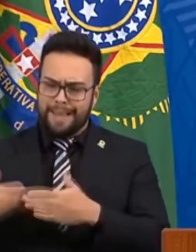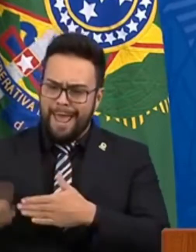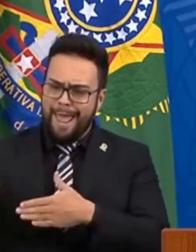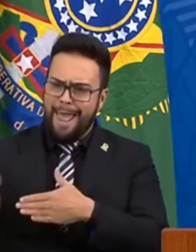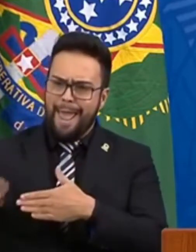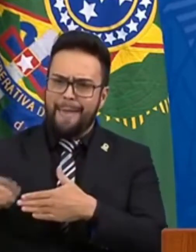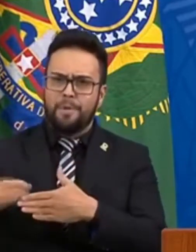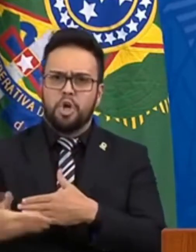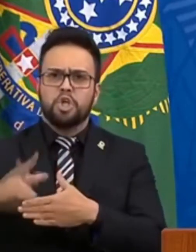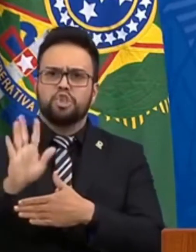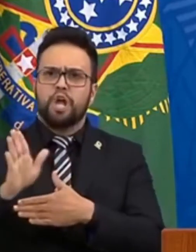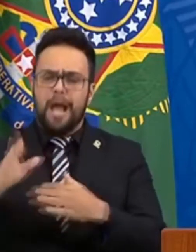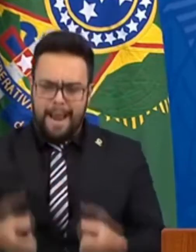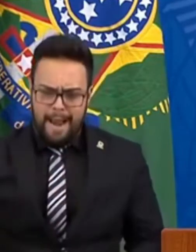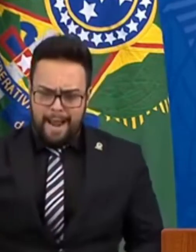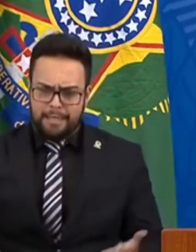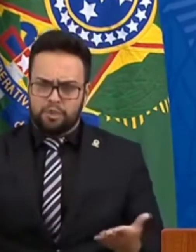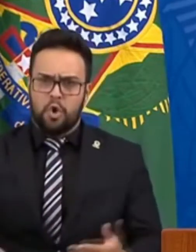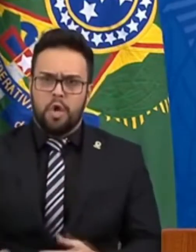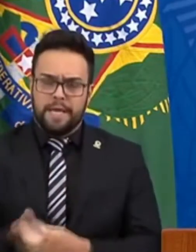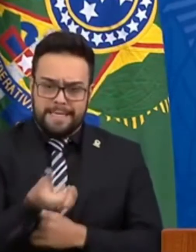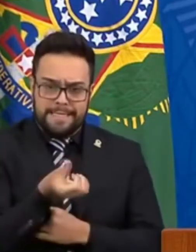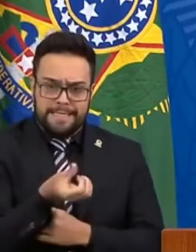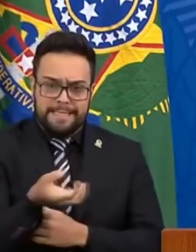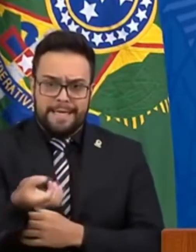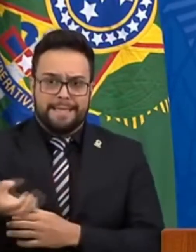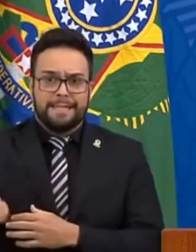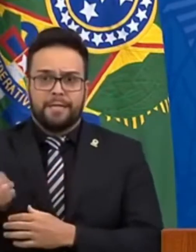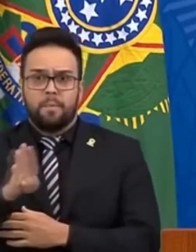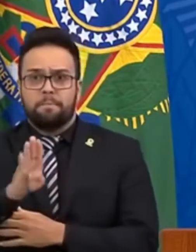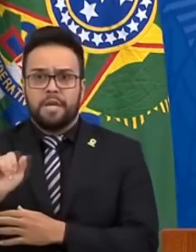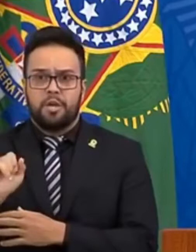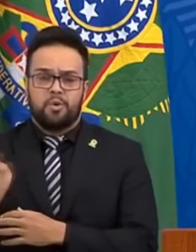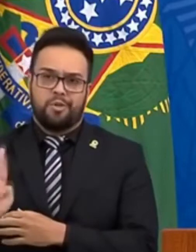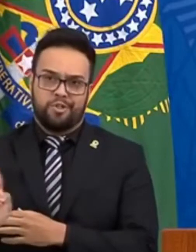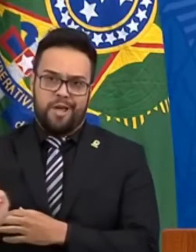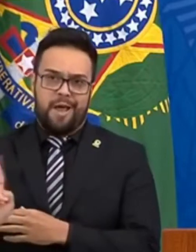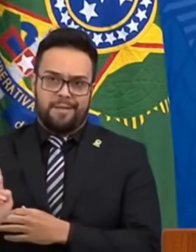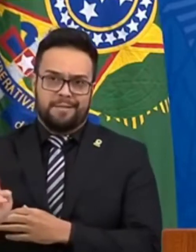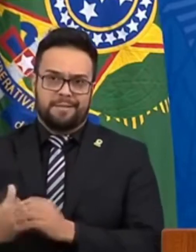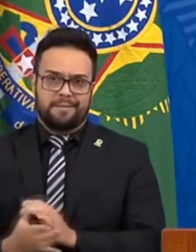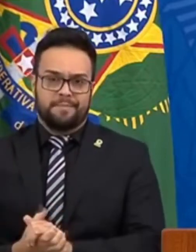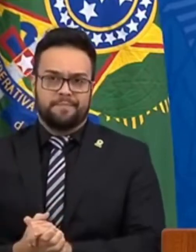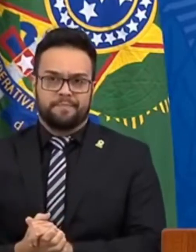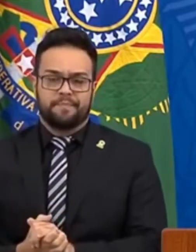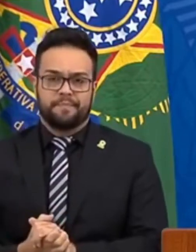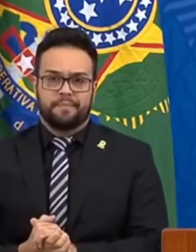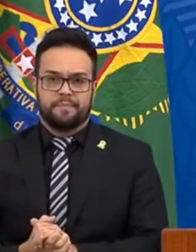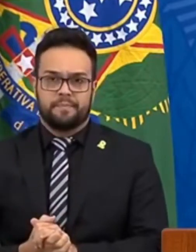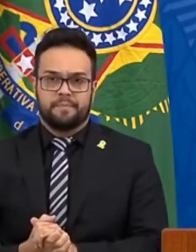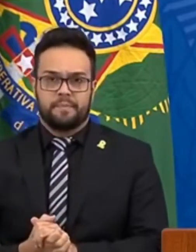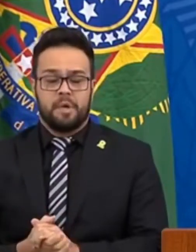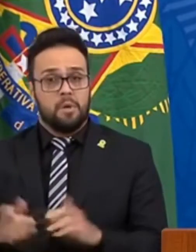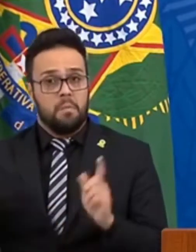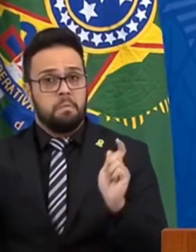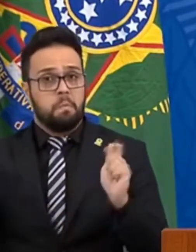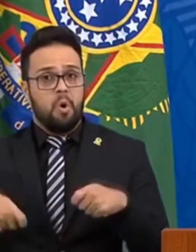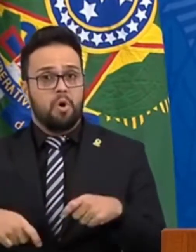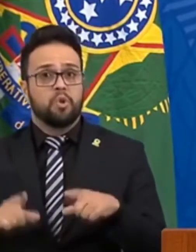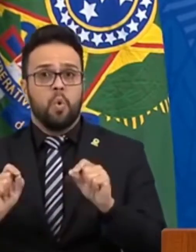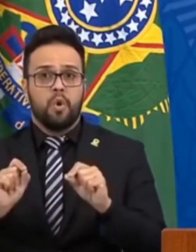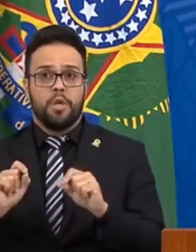e já se gastou aproximadamente 600 bilhões de reais e e podemos chegar